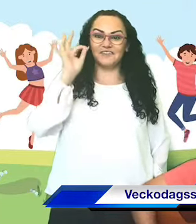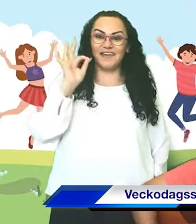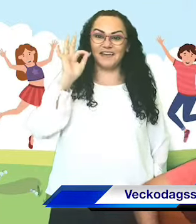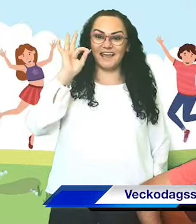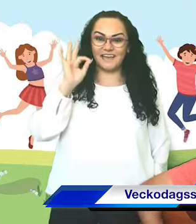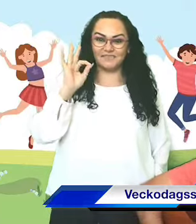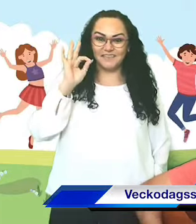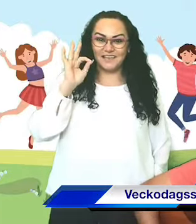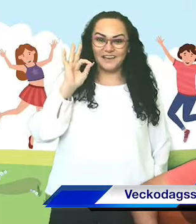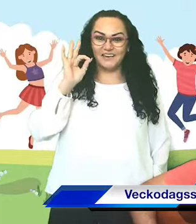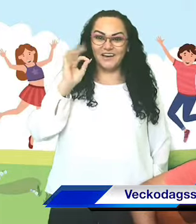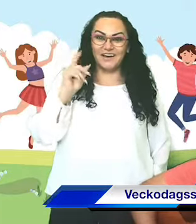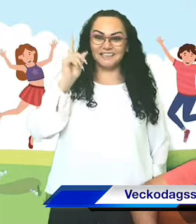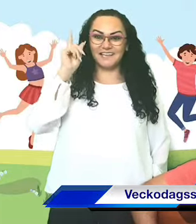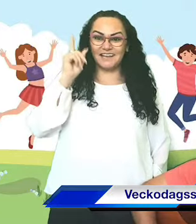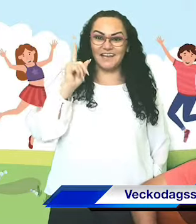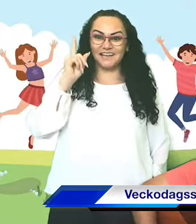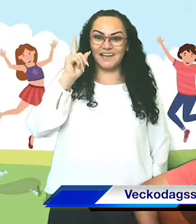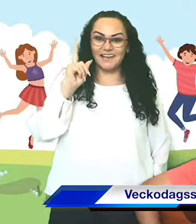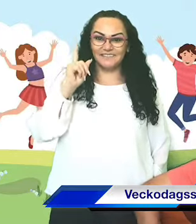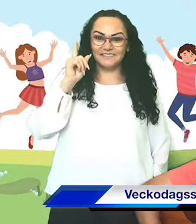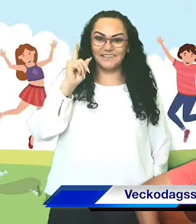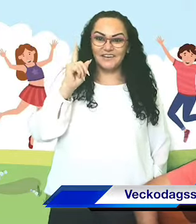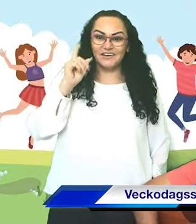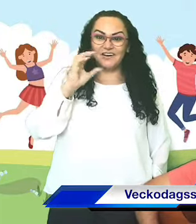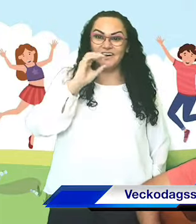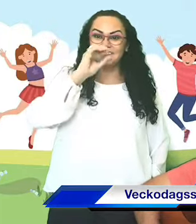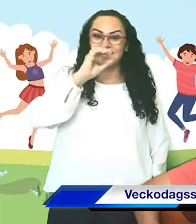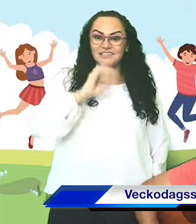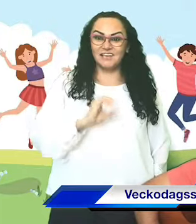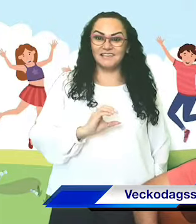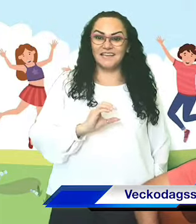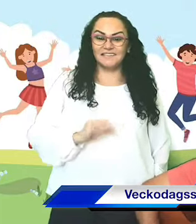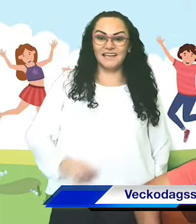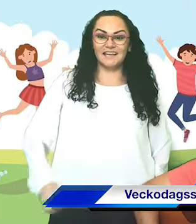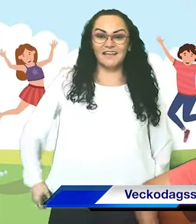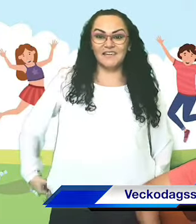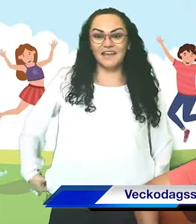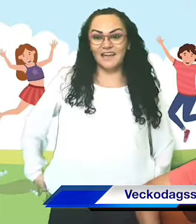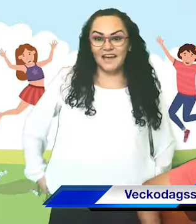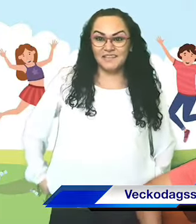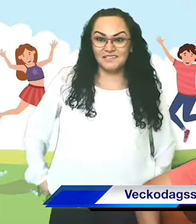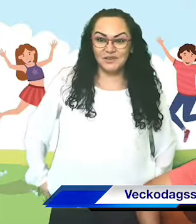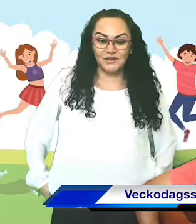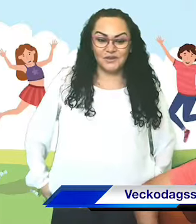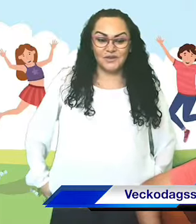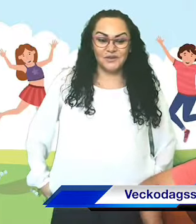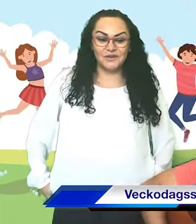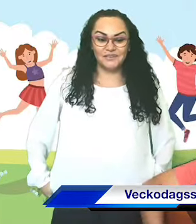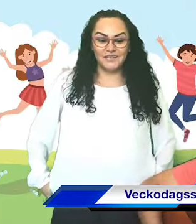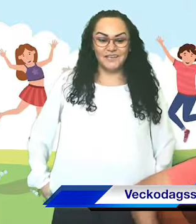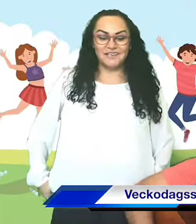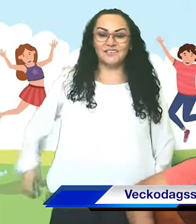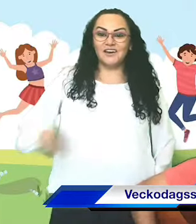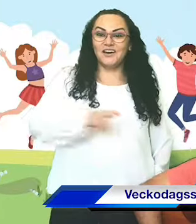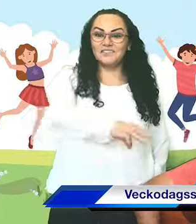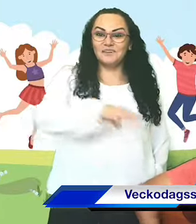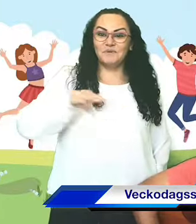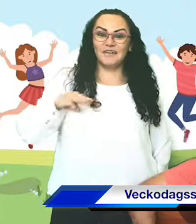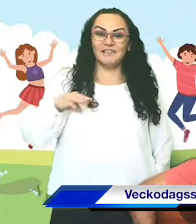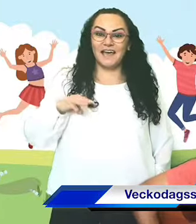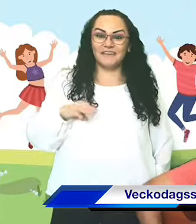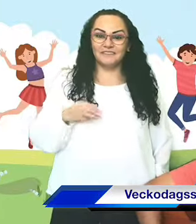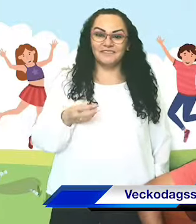och sen fredag, och sen lördag, och sen söndag, sen är veckan slut. Ja,